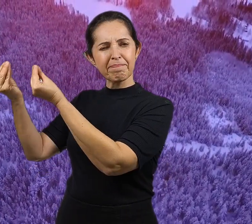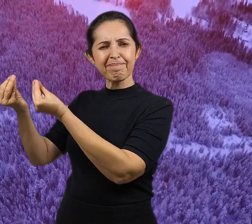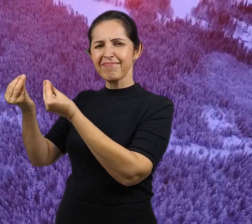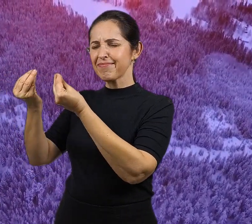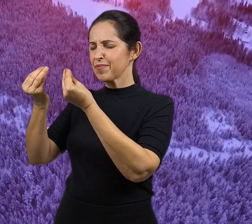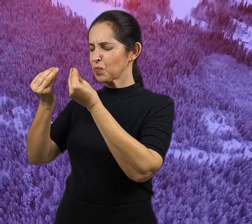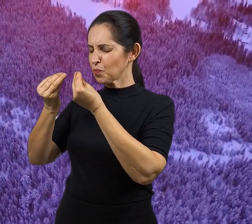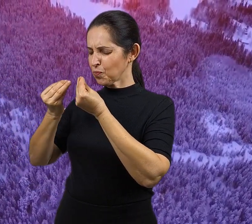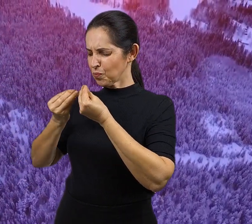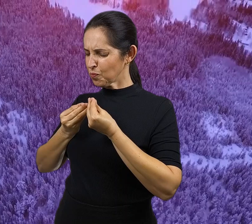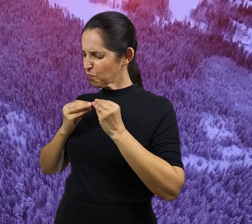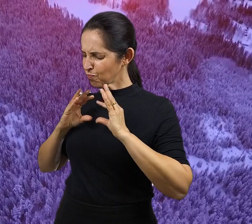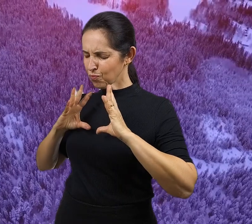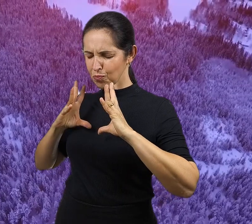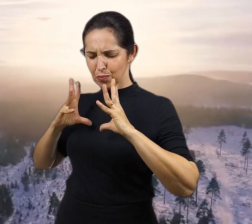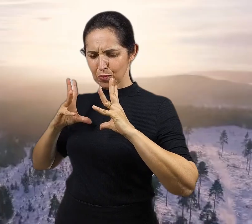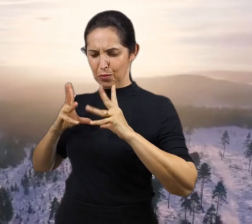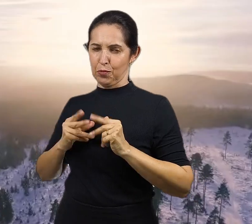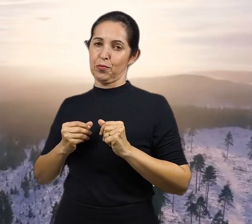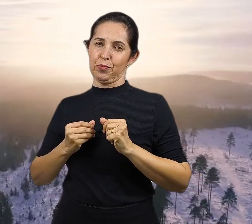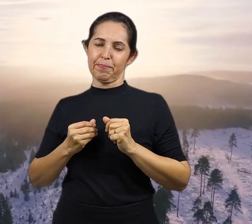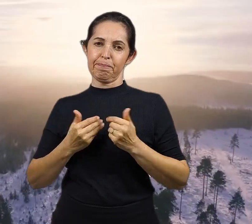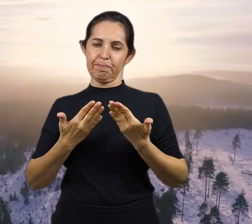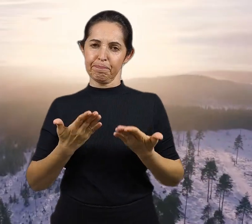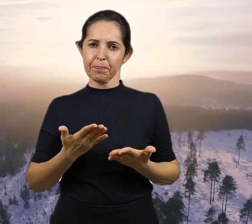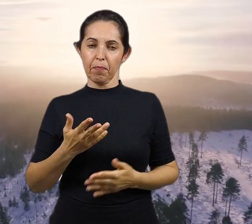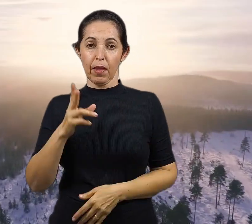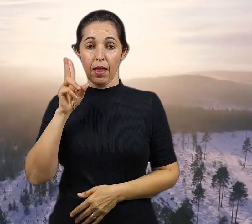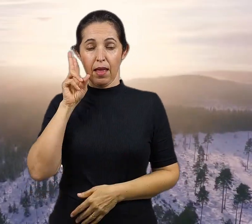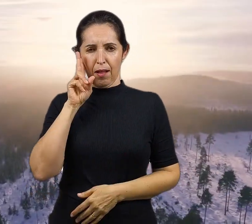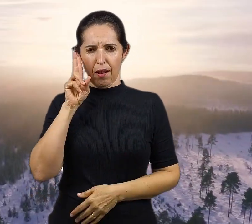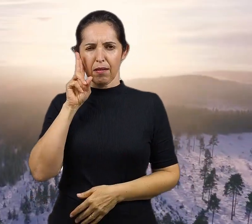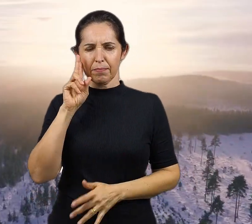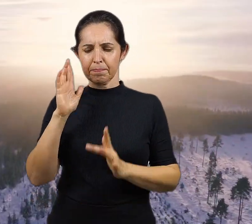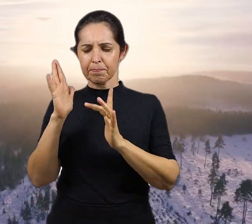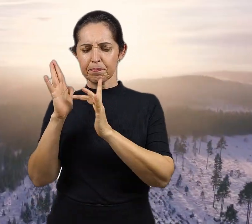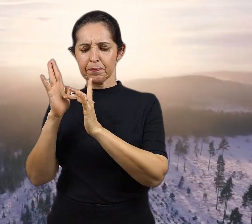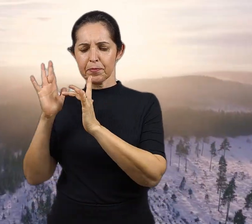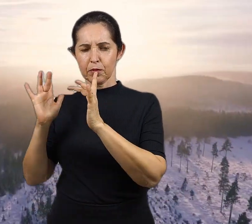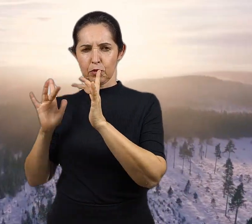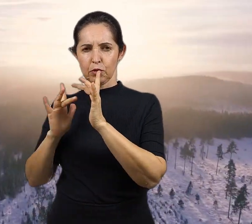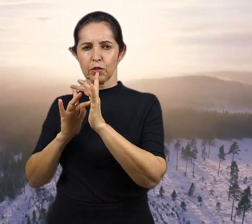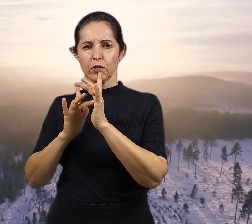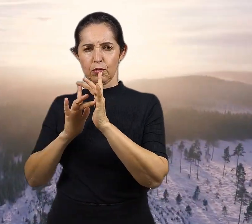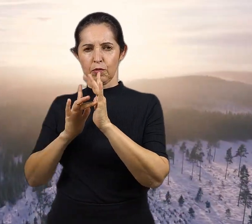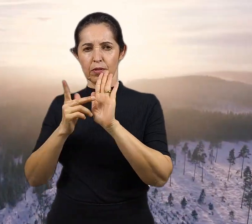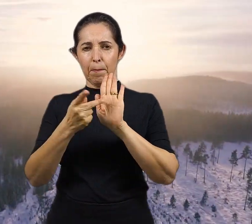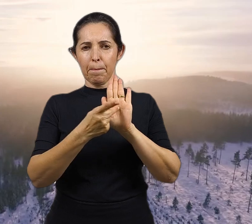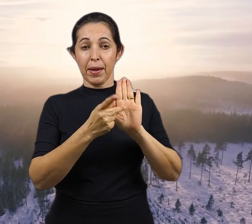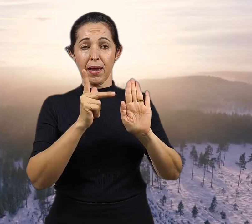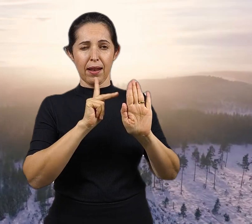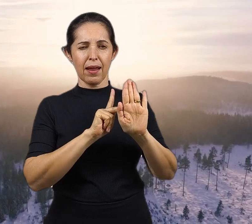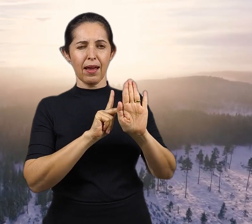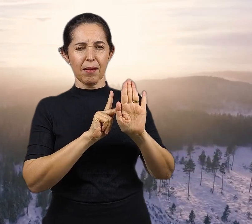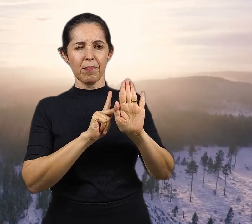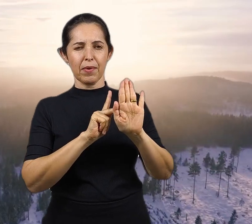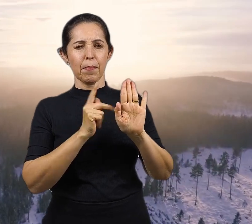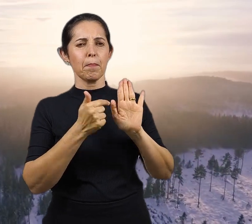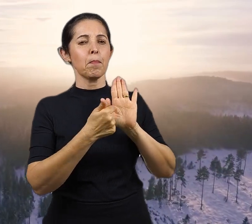lembro muito bem daquela parábola que Jesus contou por aquele homem que trabalhou a vida inteira e construiu um celeiro, e depois